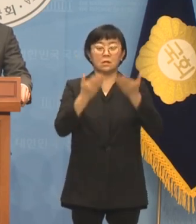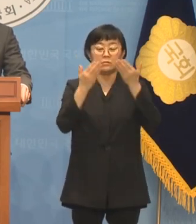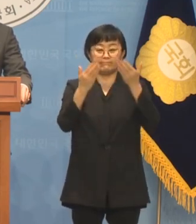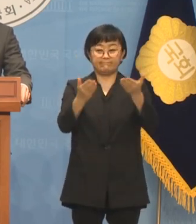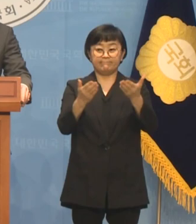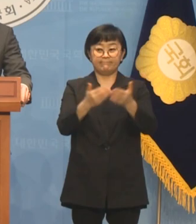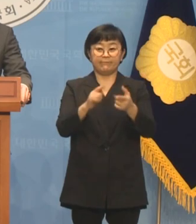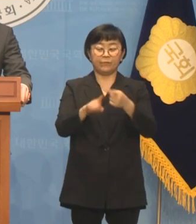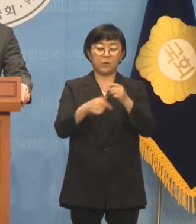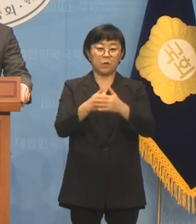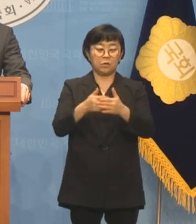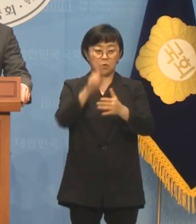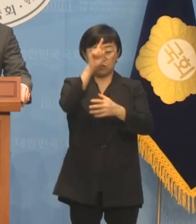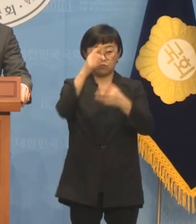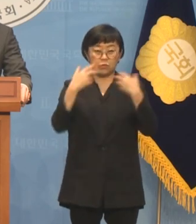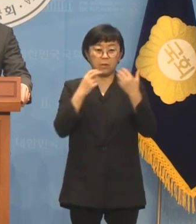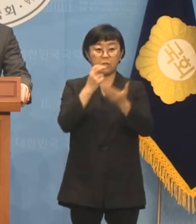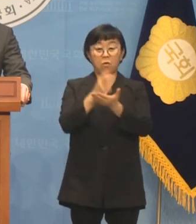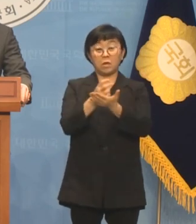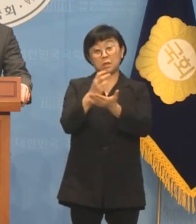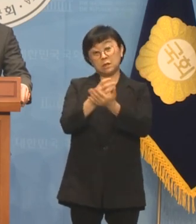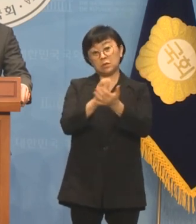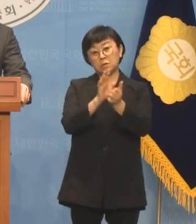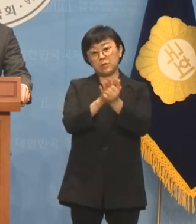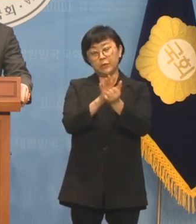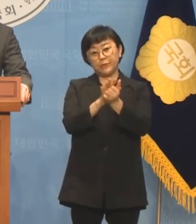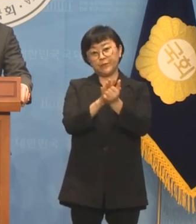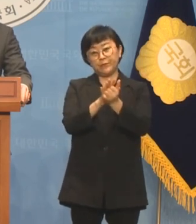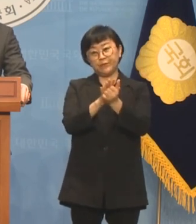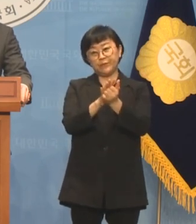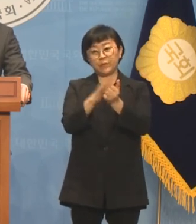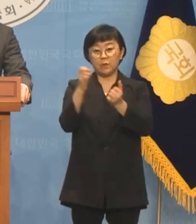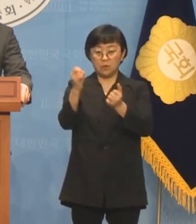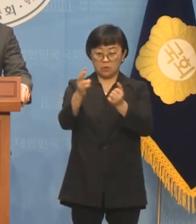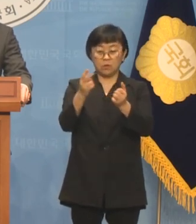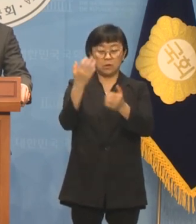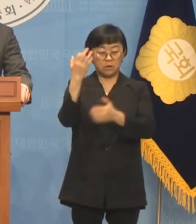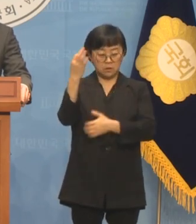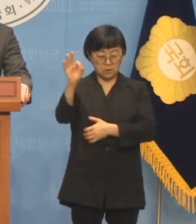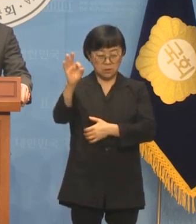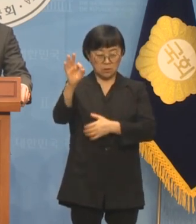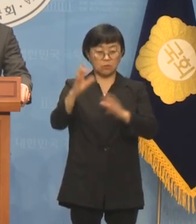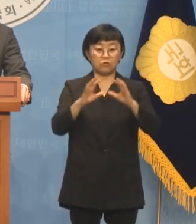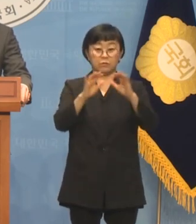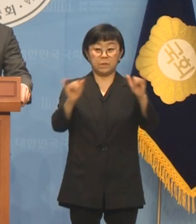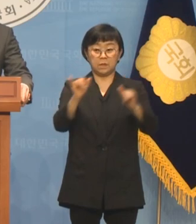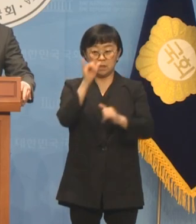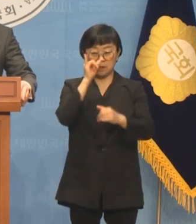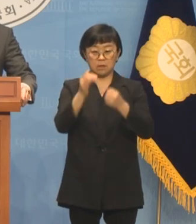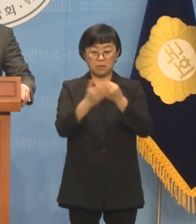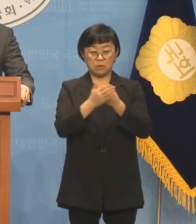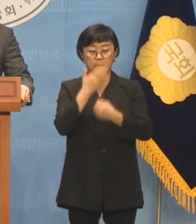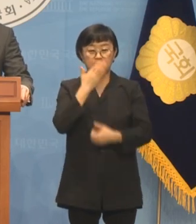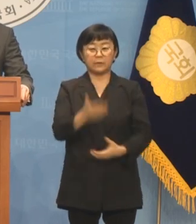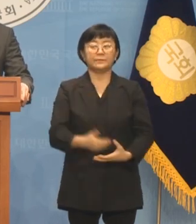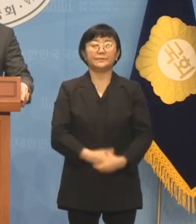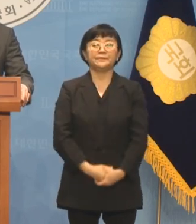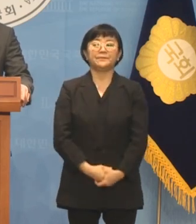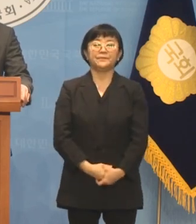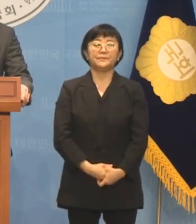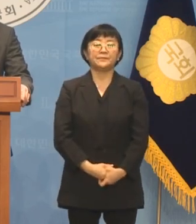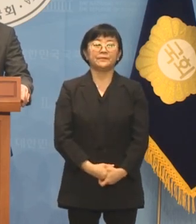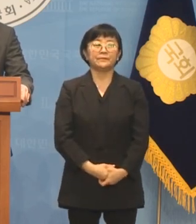헌신, 정부의 법과 제도적 지원, 그리고 이를 인정하는 국민이 있기에 가능한 것입니다.